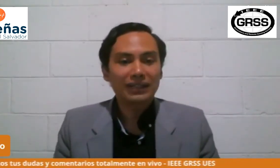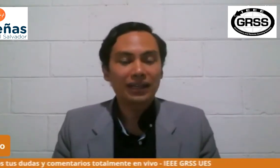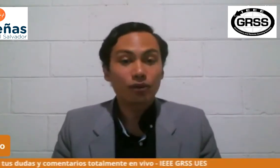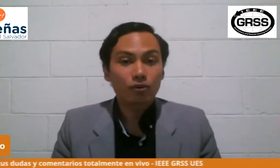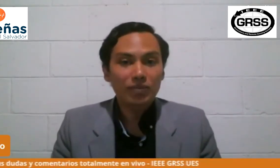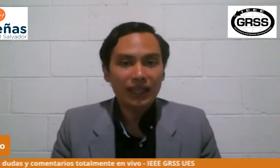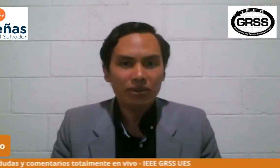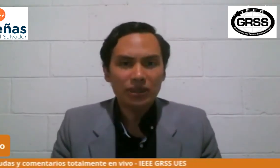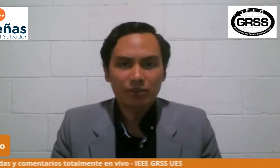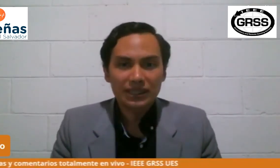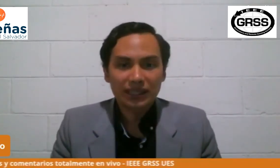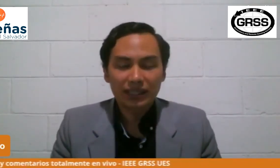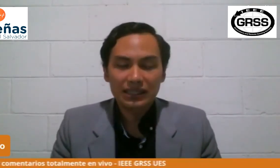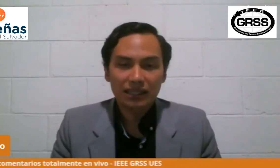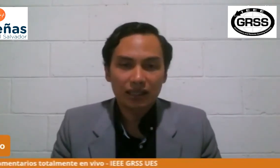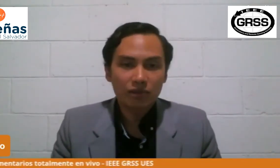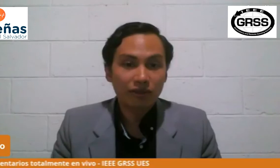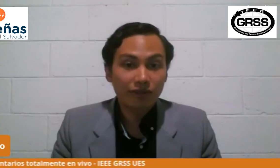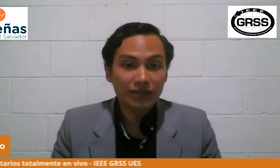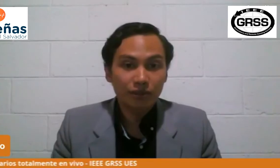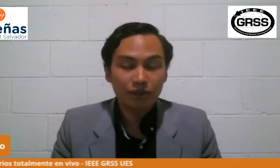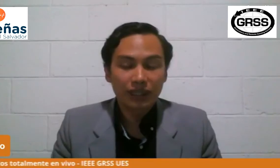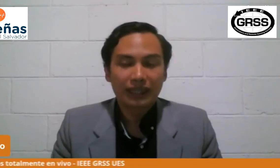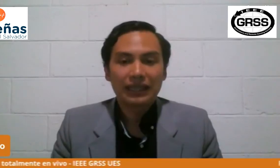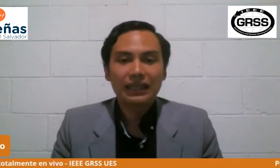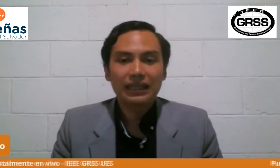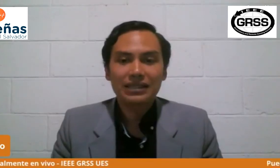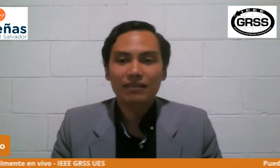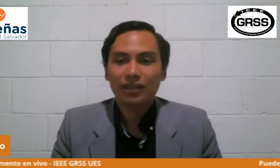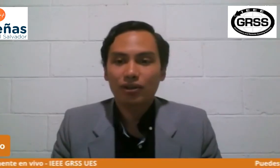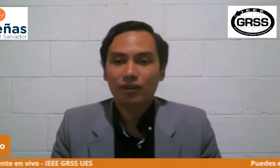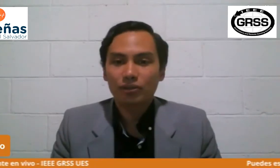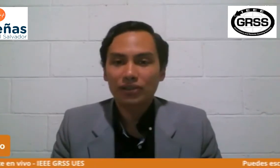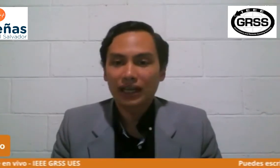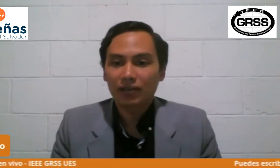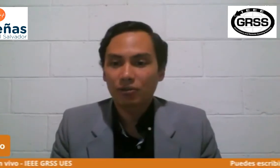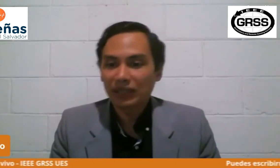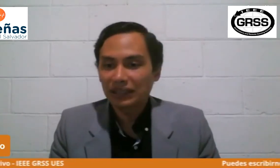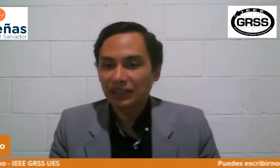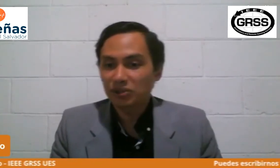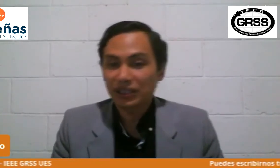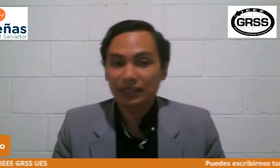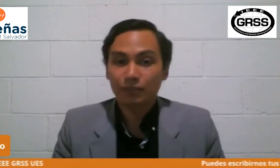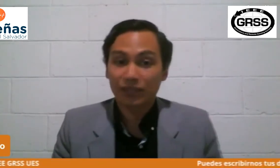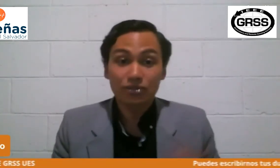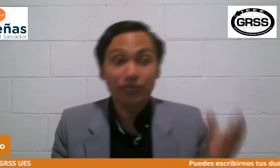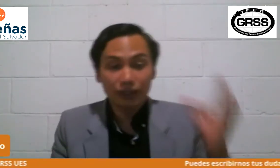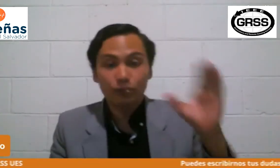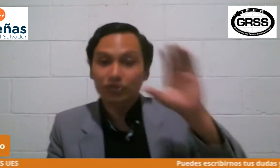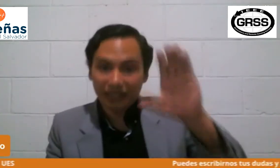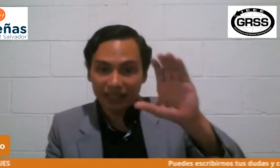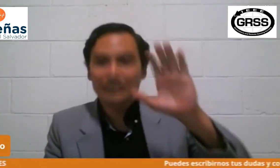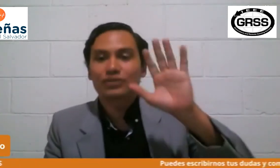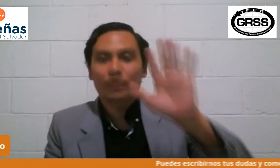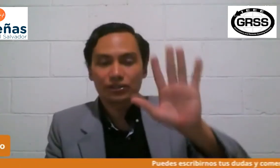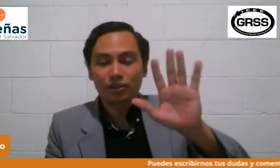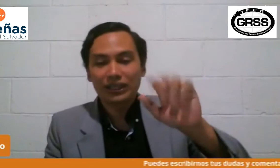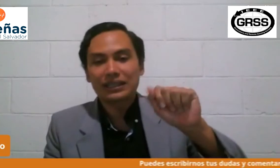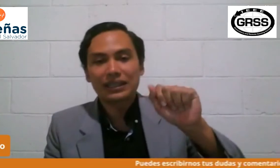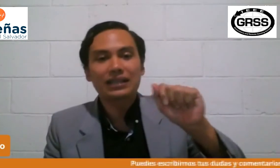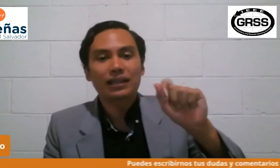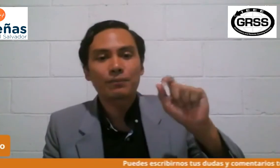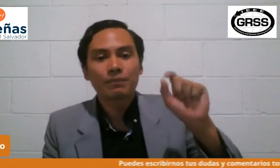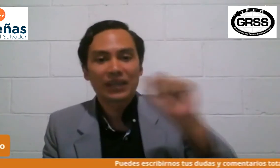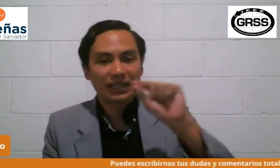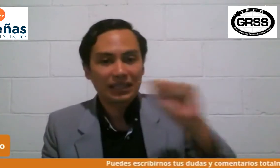nos mandan un video, ya puede ser en Instagram o en Facebook, y ese video lo vamos a compartir. Si ustedes pueden subirlo ustedes en sus historias